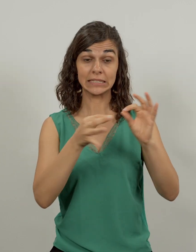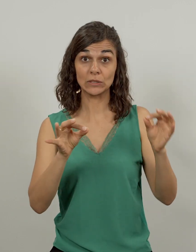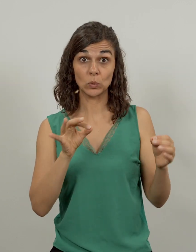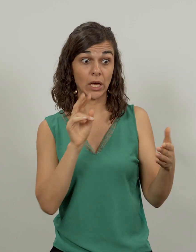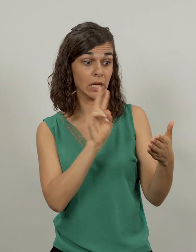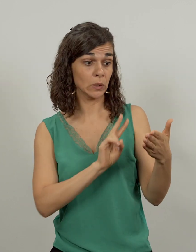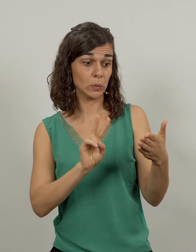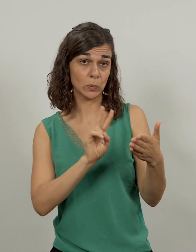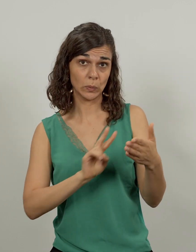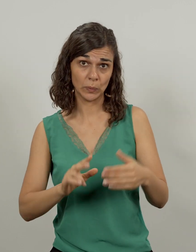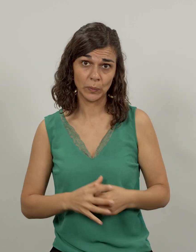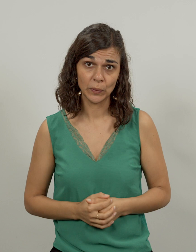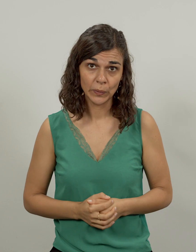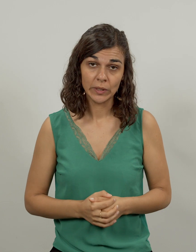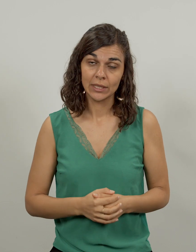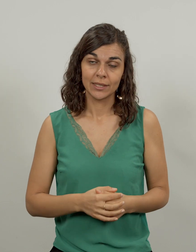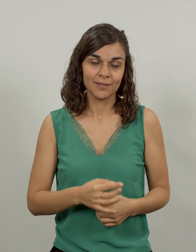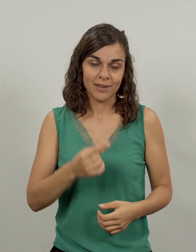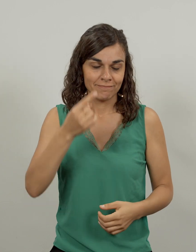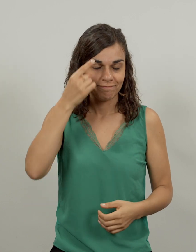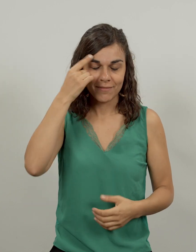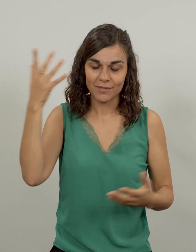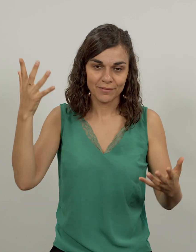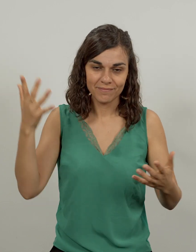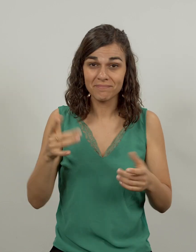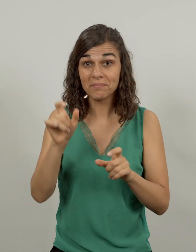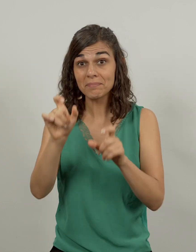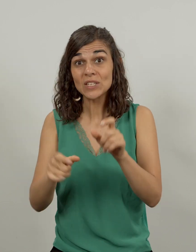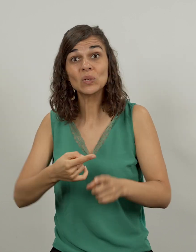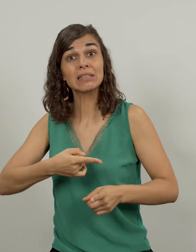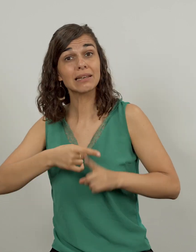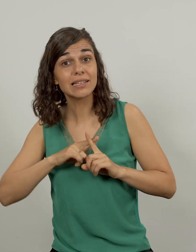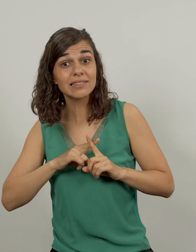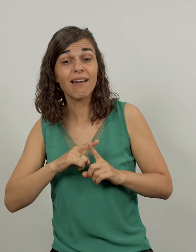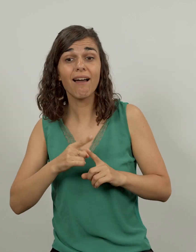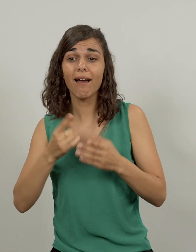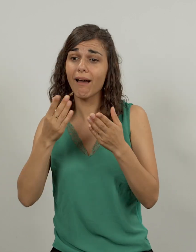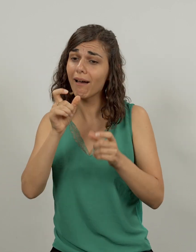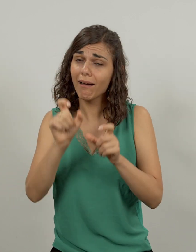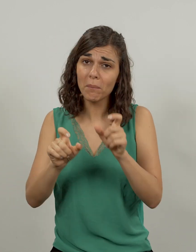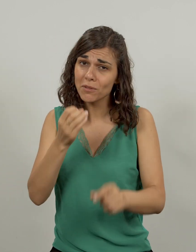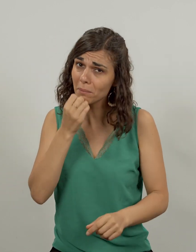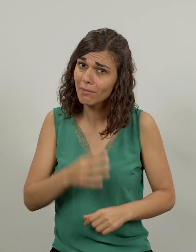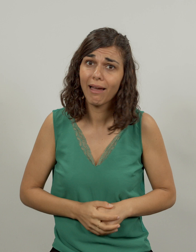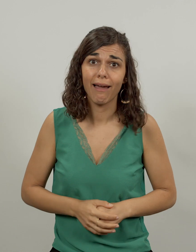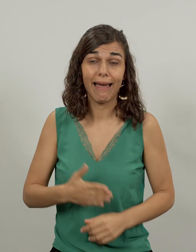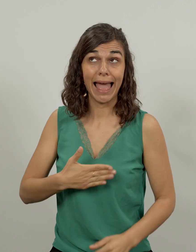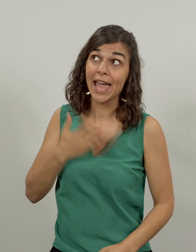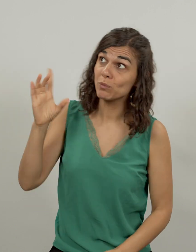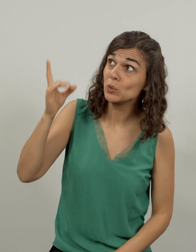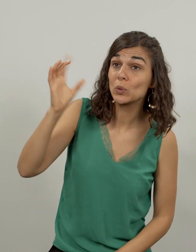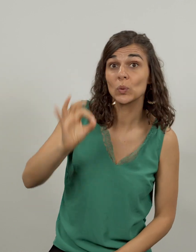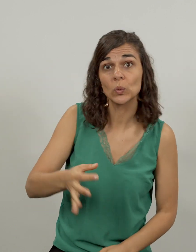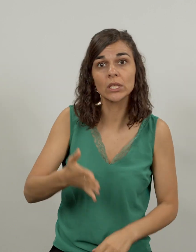je me suis dit, il y a tellement de chrétiens, des gens bien qui aiment Dieu, mais qui